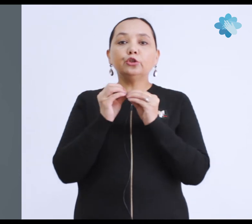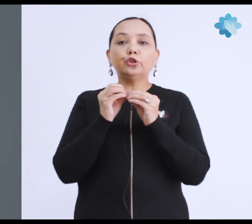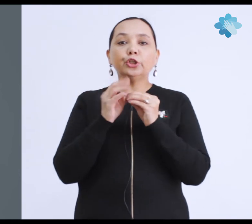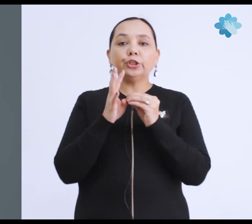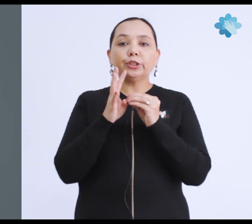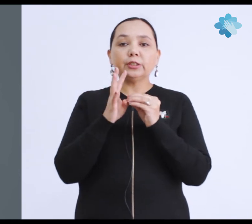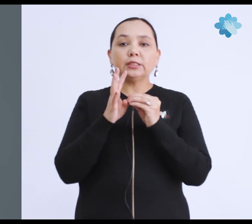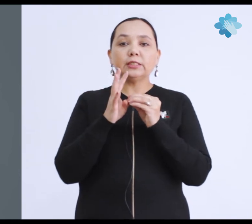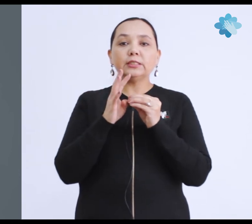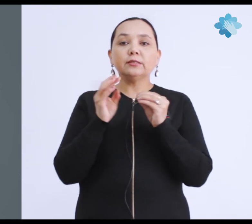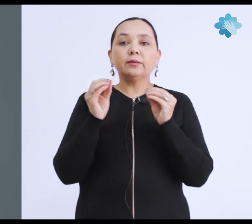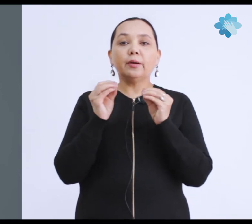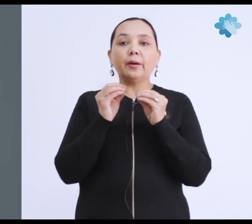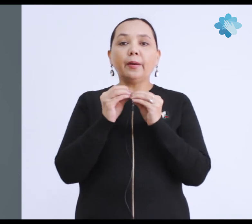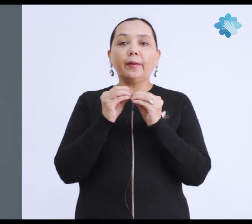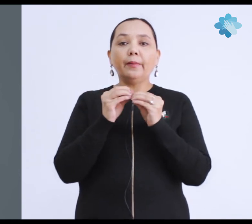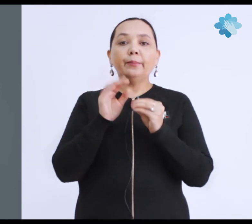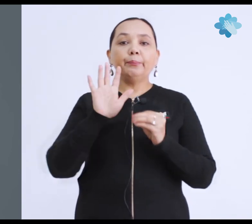тринадцать, четырнадцать,